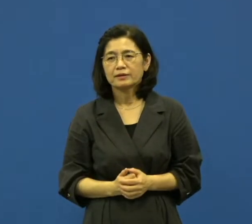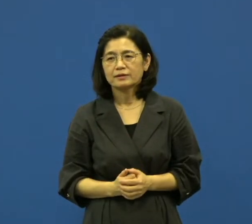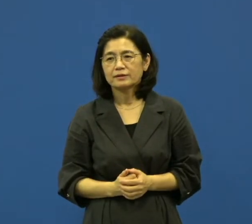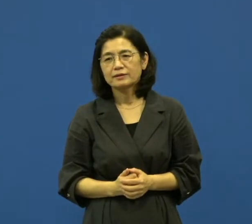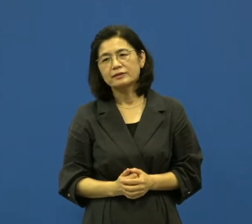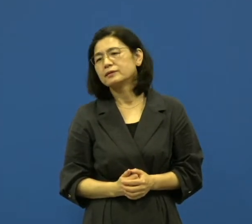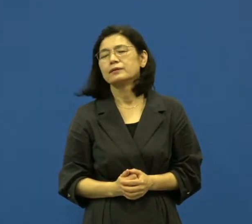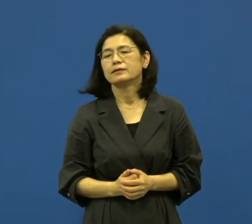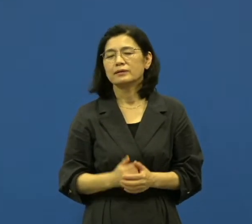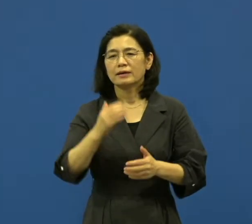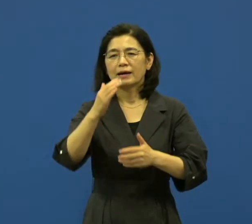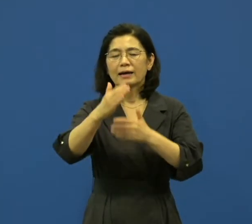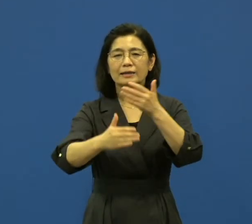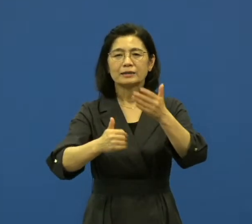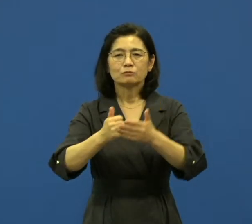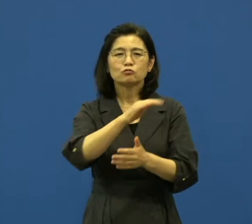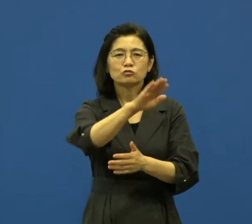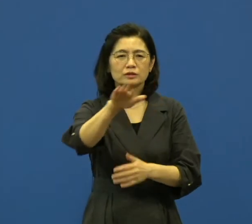기다리게 하십니다.